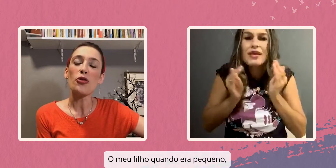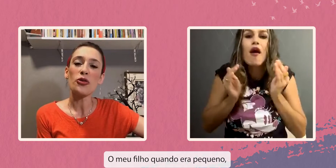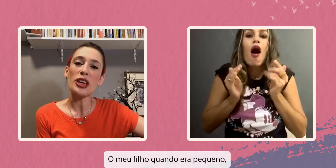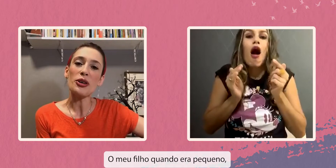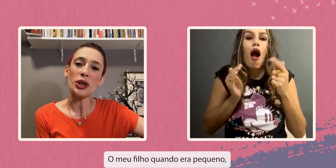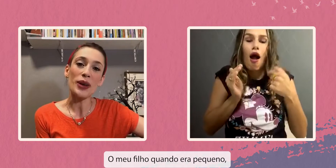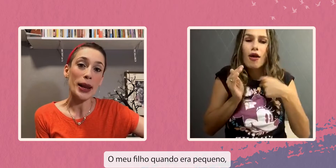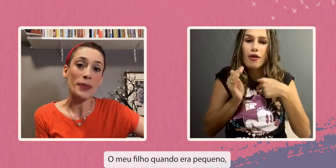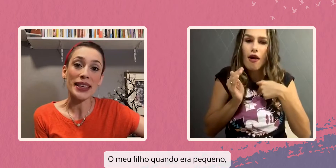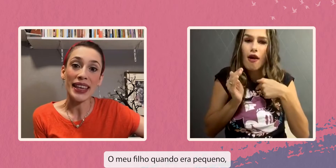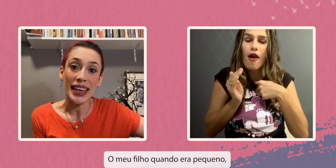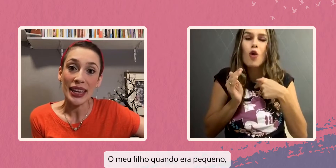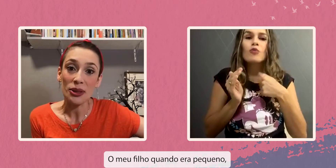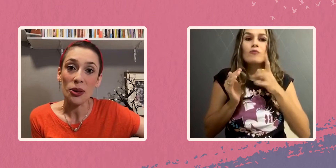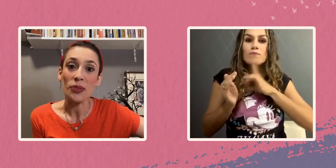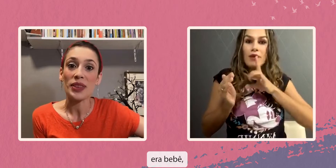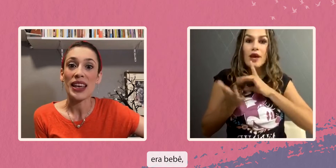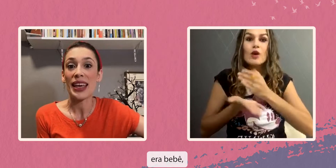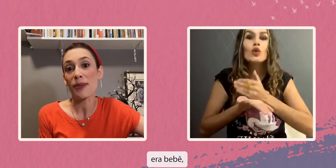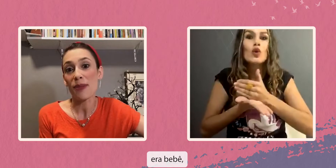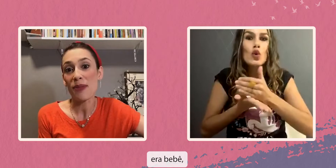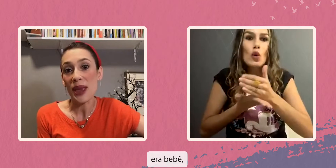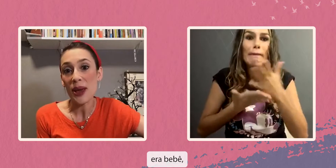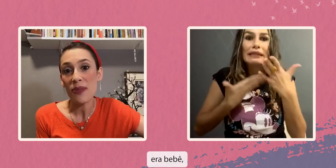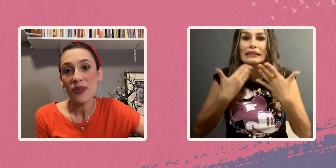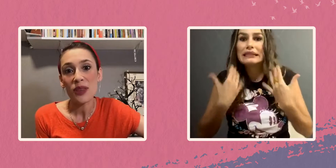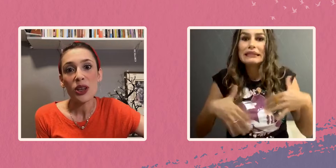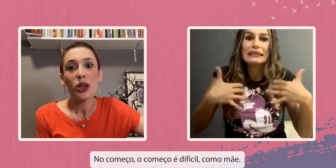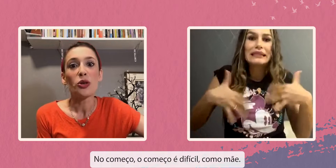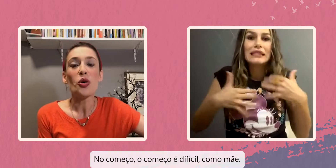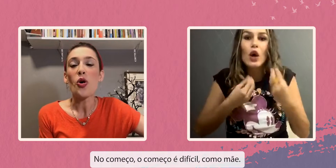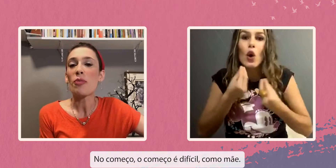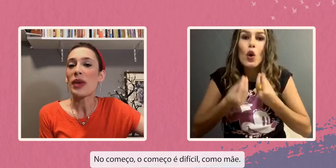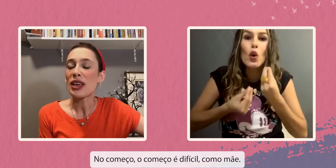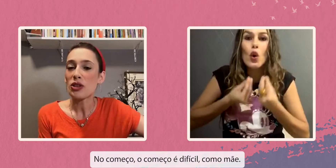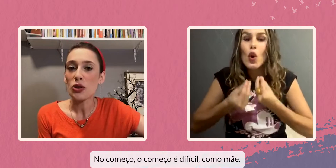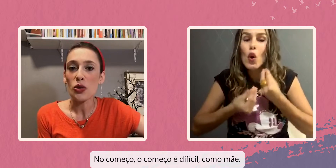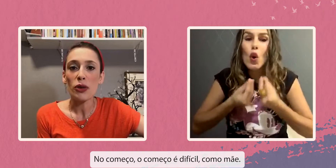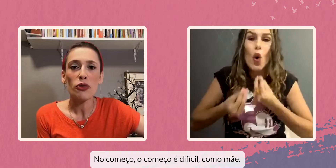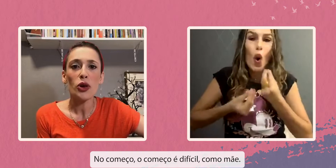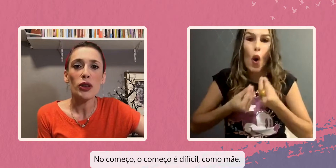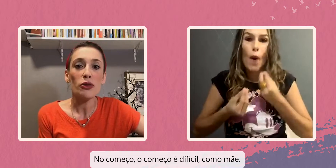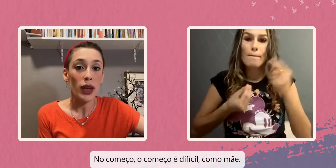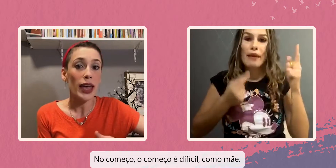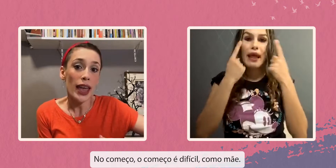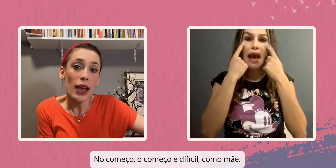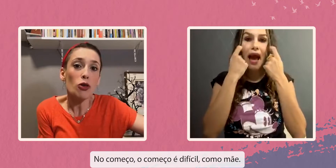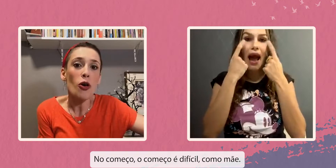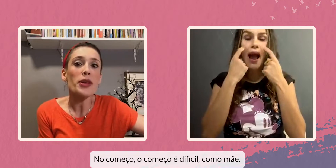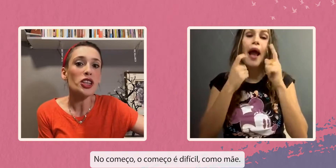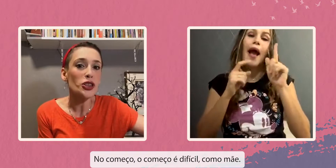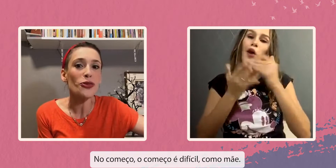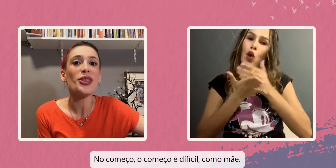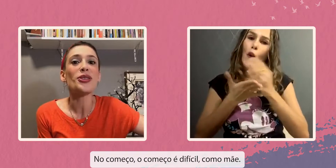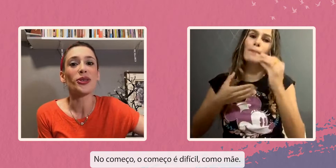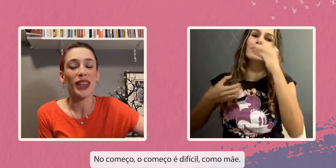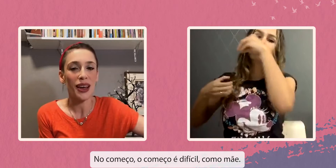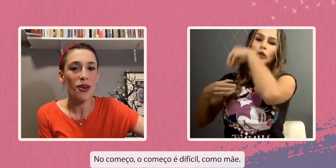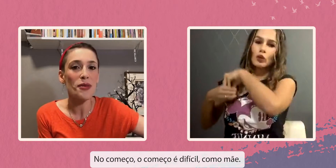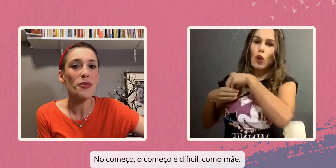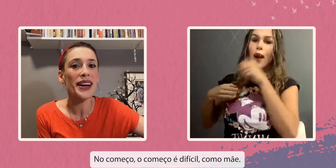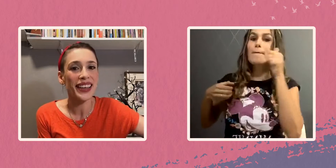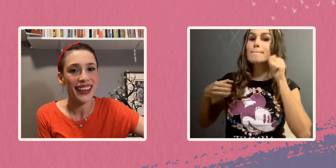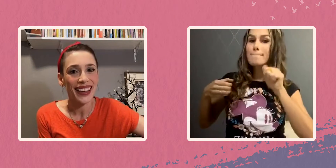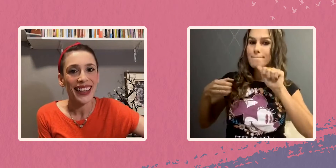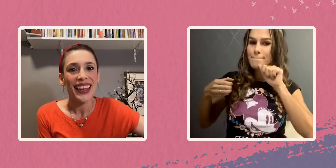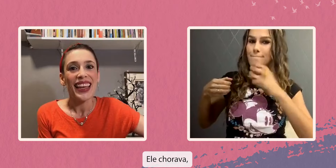O meu filho, quando era pequeno, era bebê, no começo o começo é difícil, né?